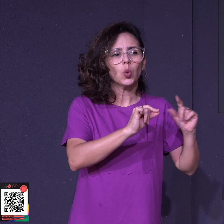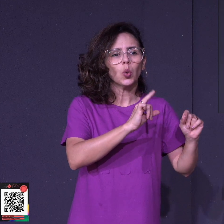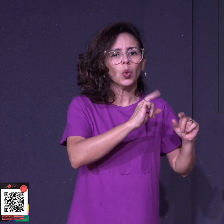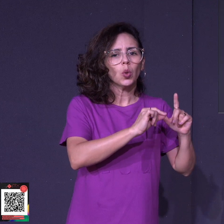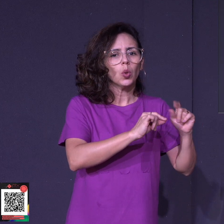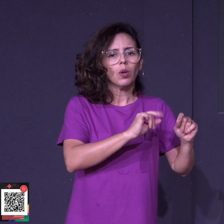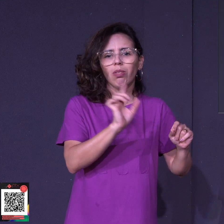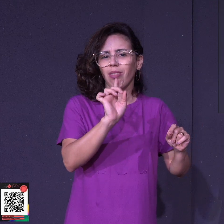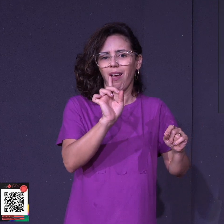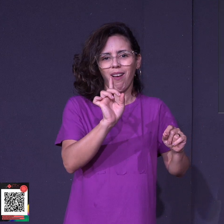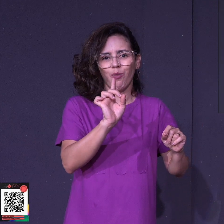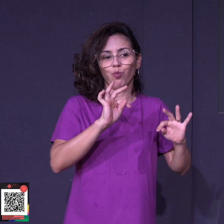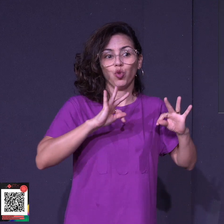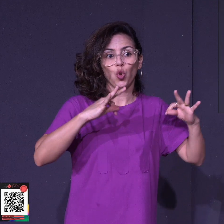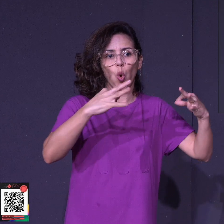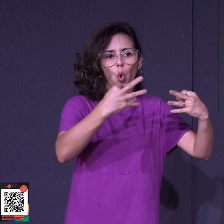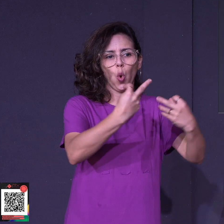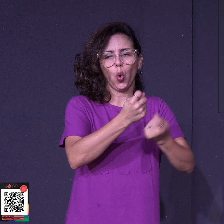que se dobrar, irmão.